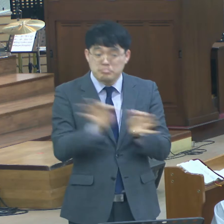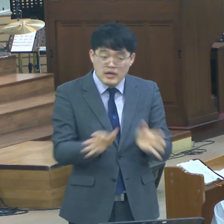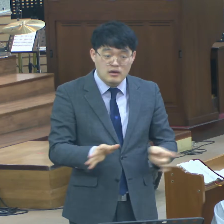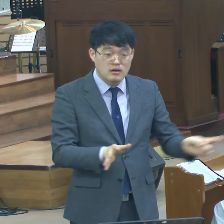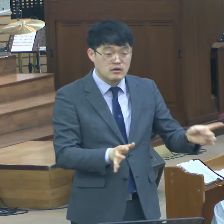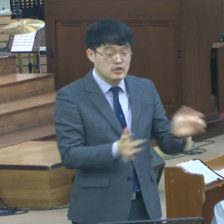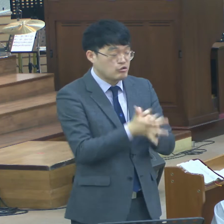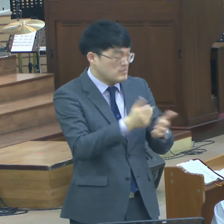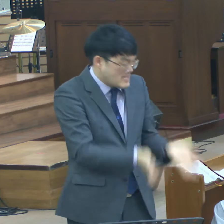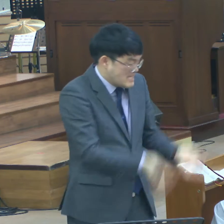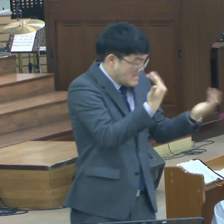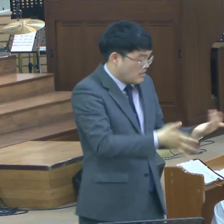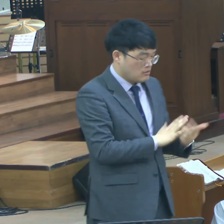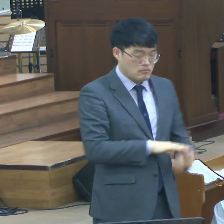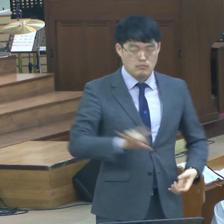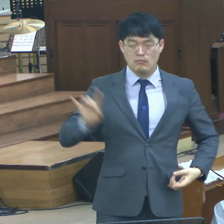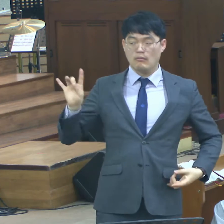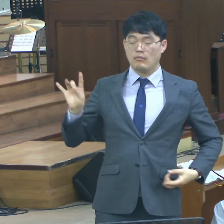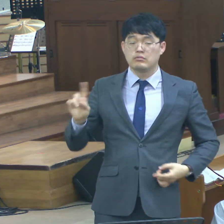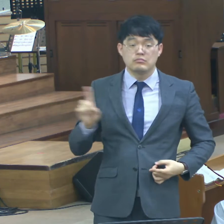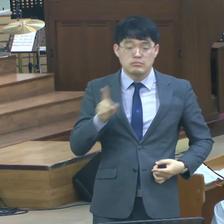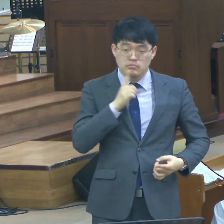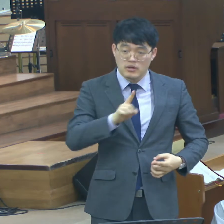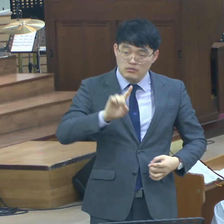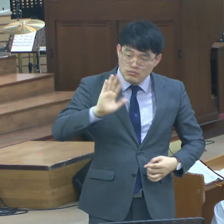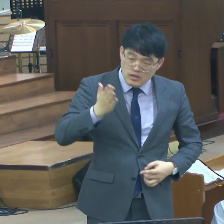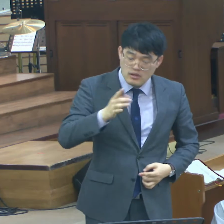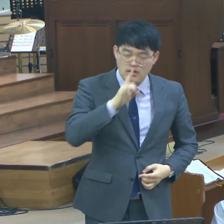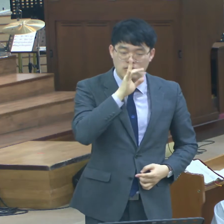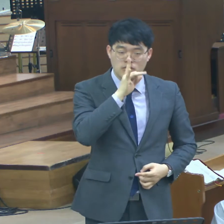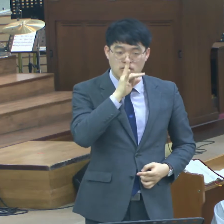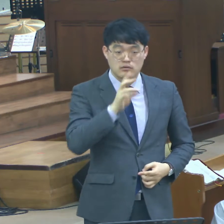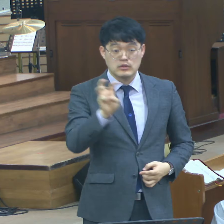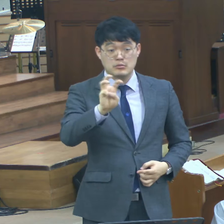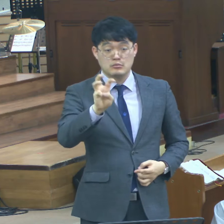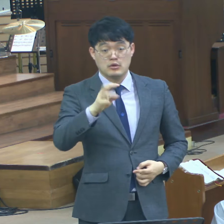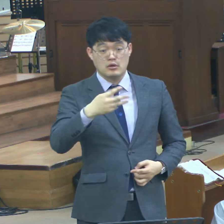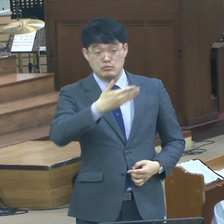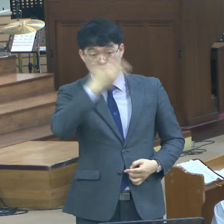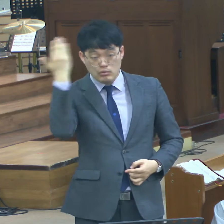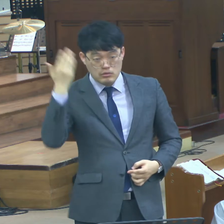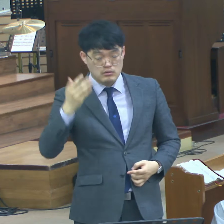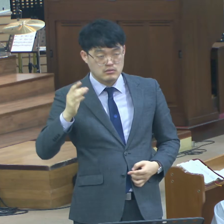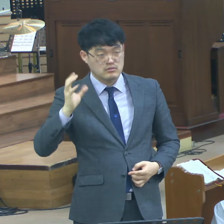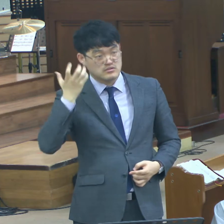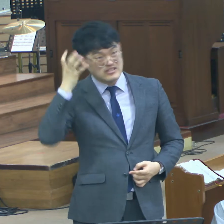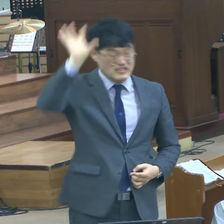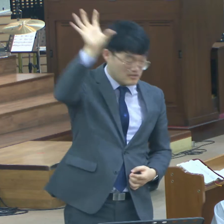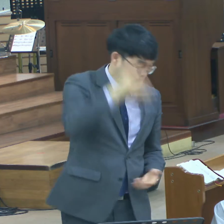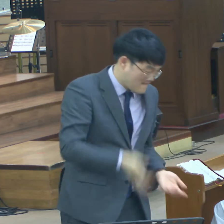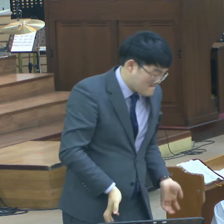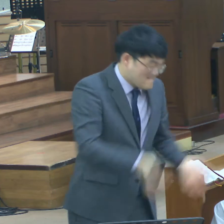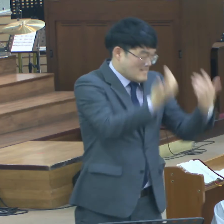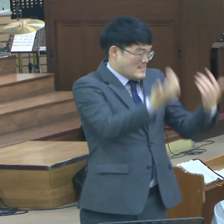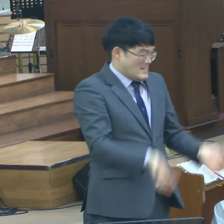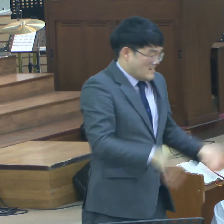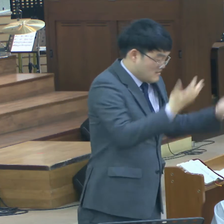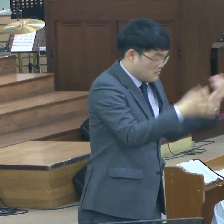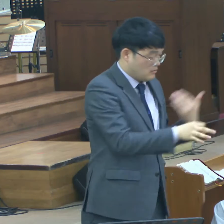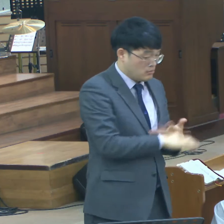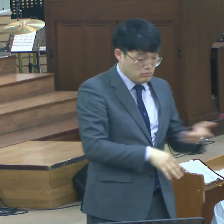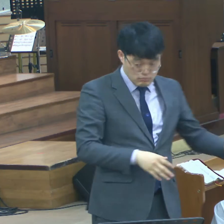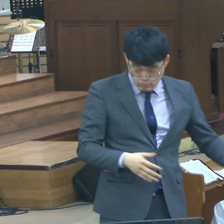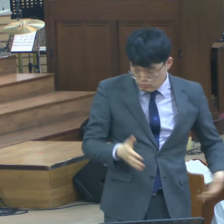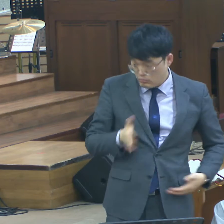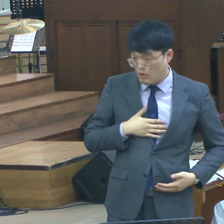하냐면 사실 현장에 가서 30대의 어떤 청년이 막 둘러엎는다. 그럼 그 조직이 있고 그들의